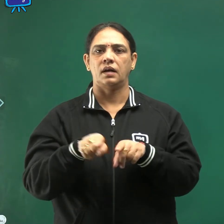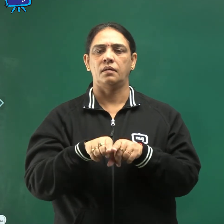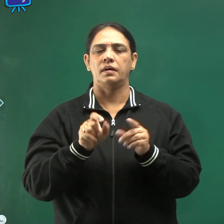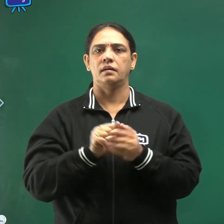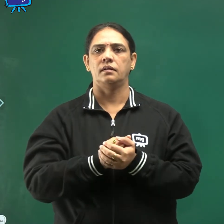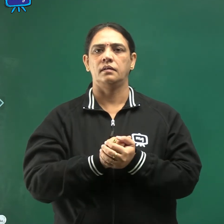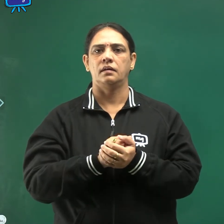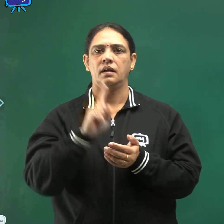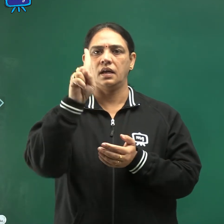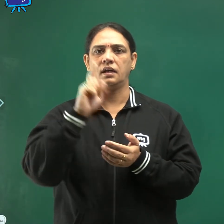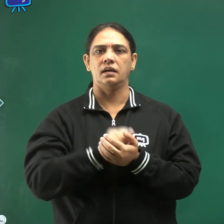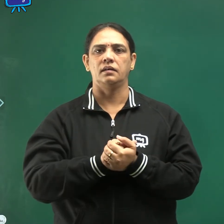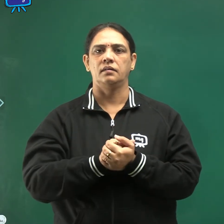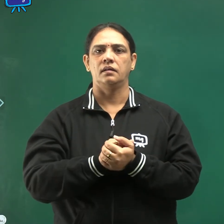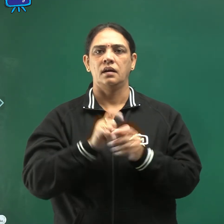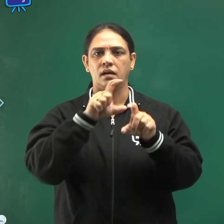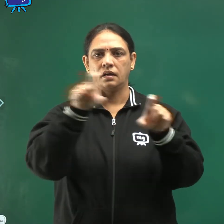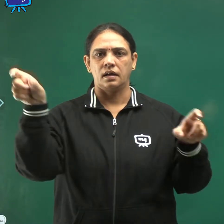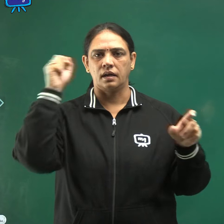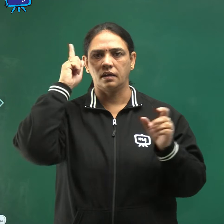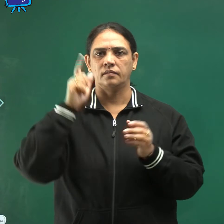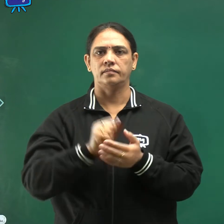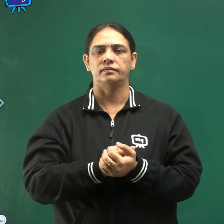बराबर 1। समझ आ गया।